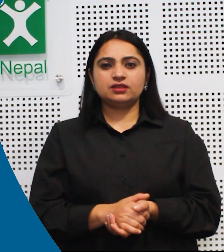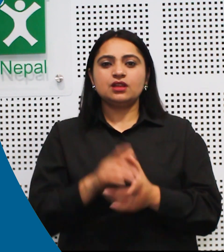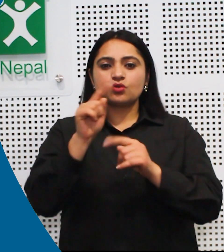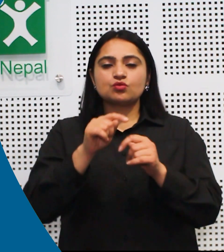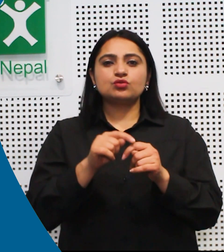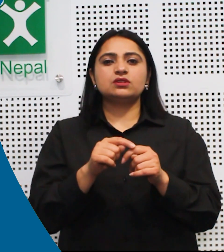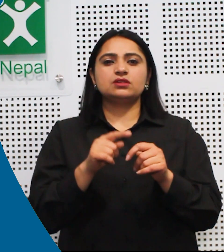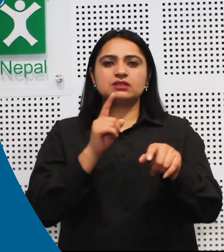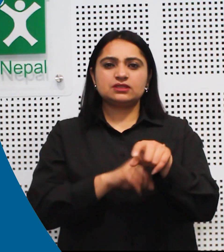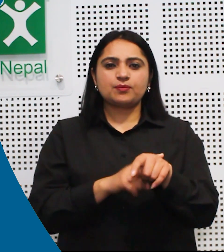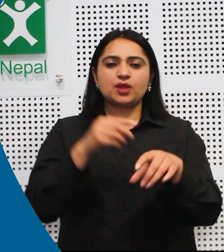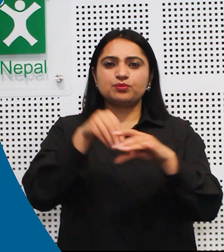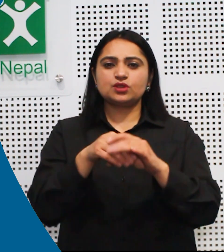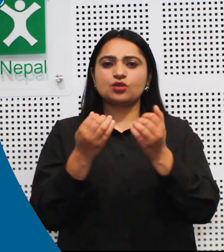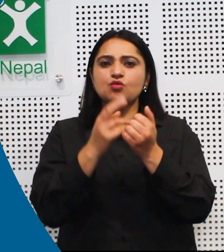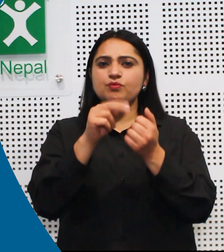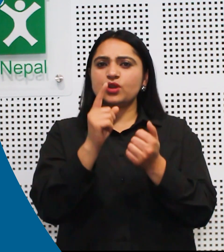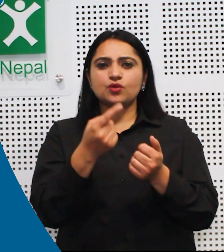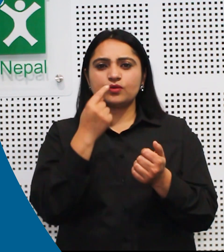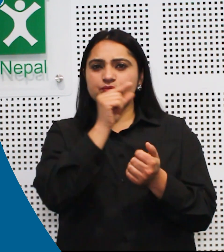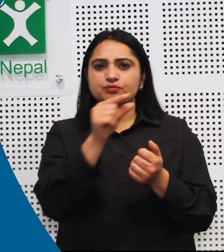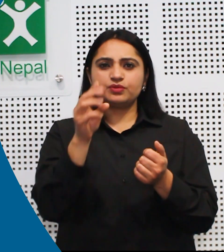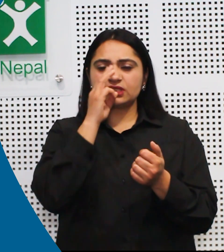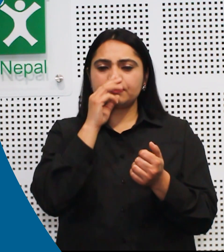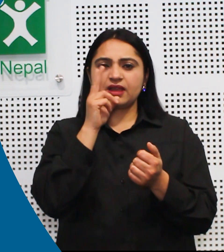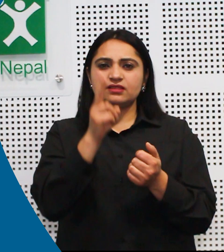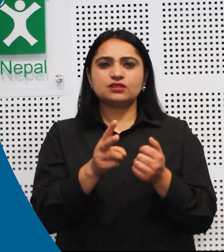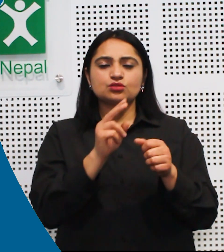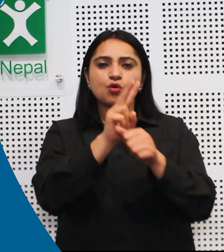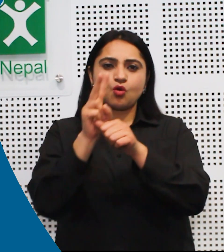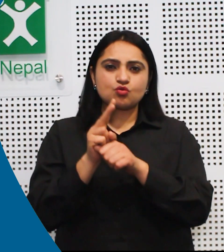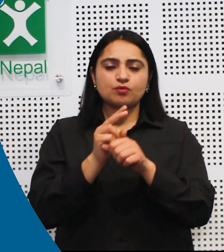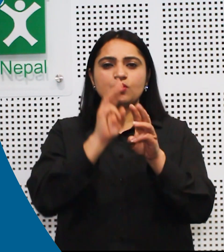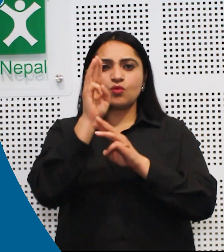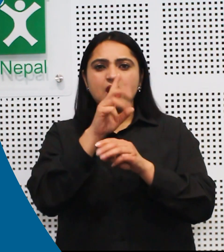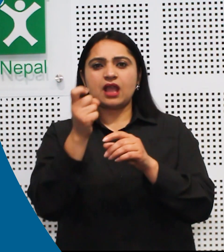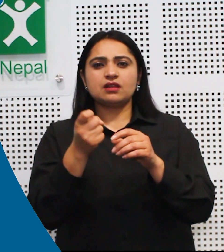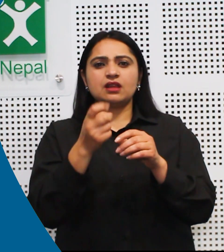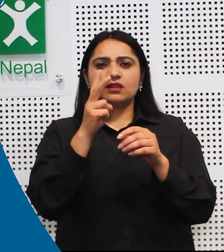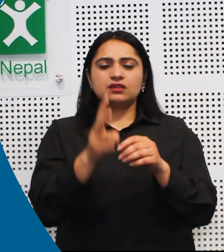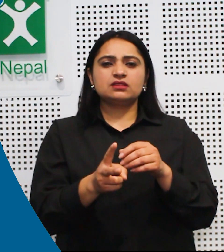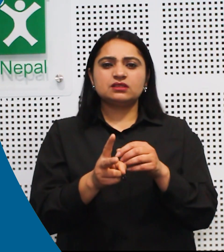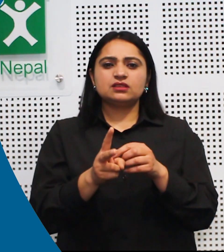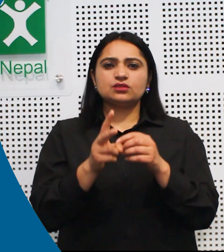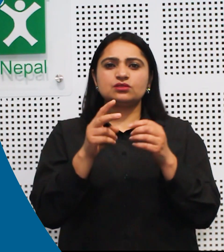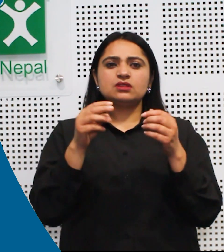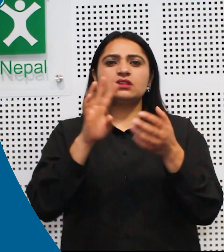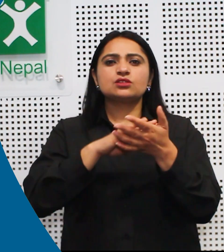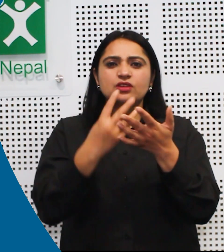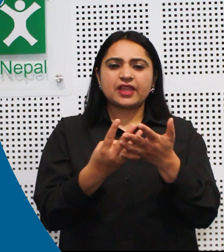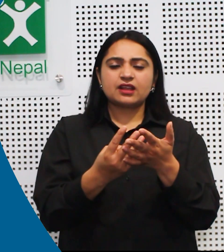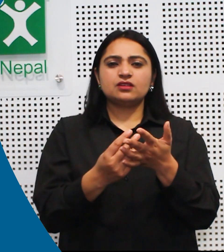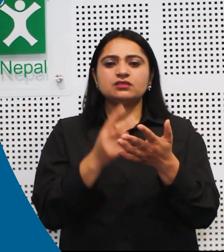काम कुन समयभित्र गरिसक्नुपर्ने भन्ने बारेमा, त्यसको अनुगमनको लागि कुनै तथ्याङ्क यति समयभित्र आइसक्यो कि सकेन भन्ने